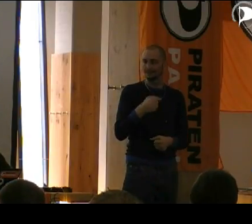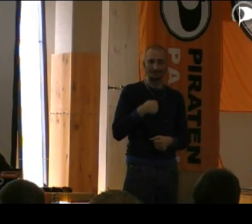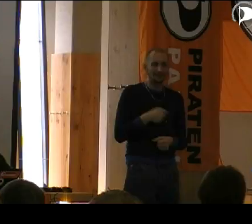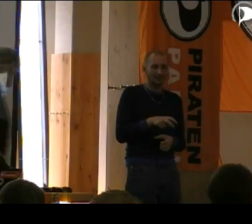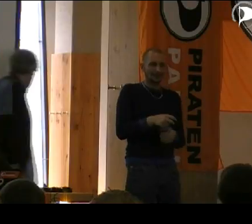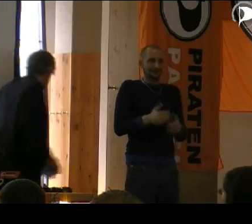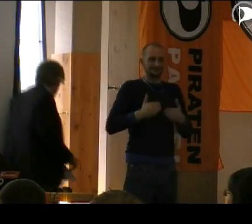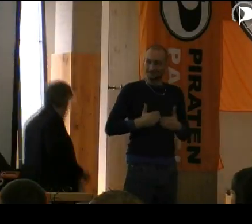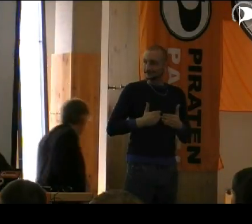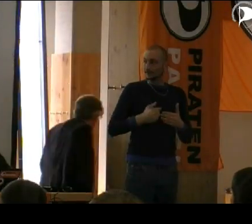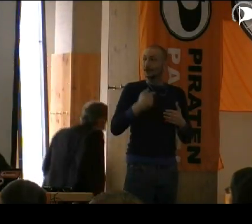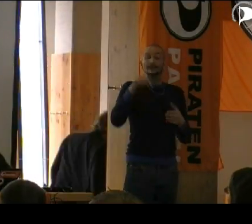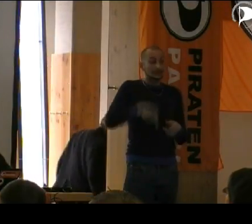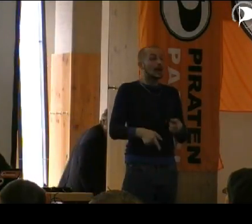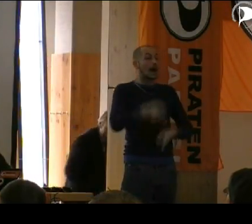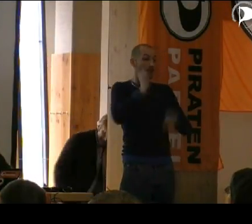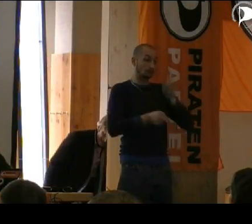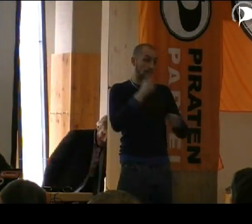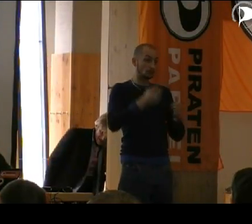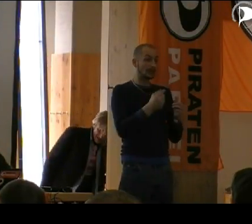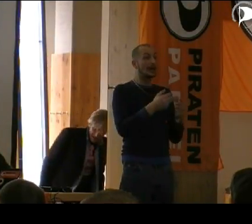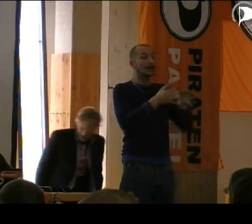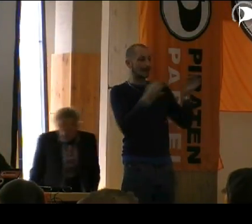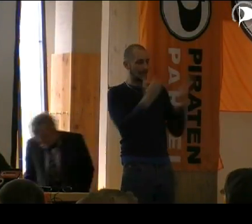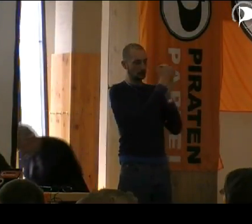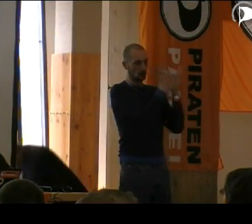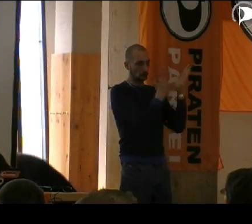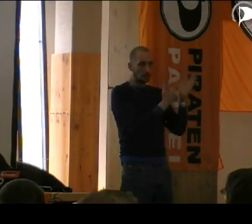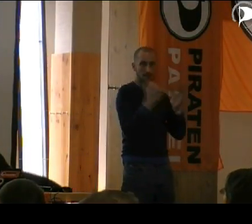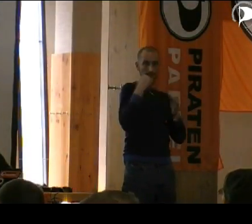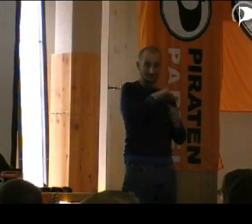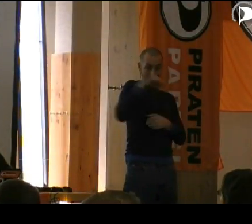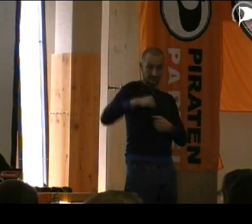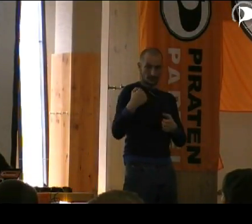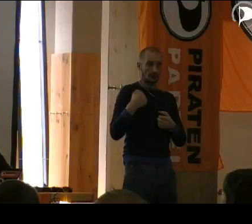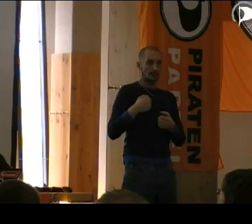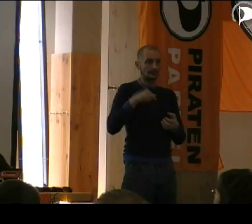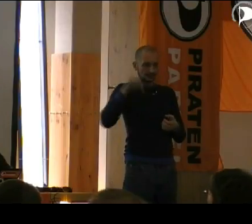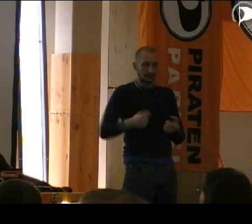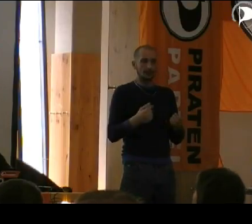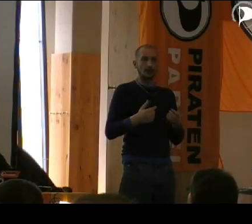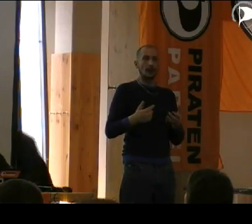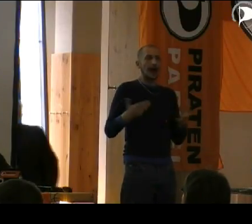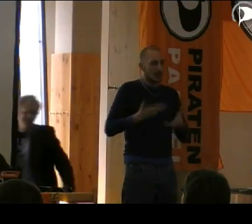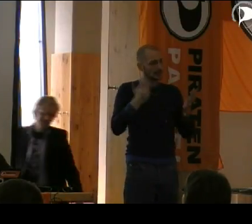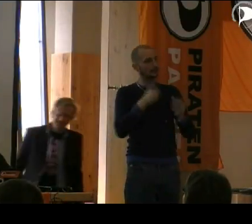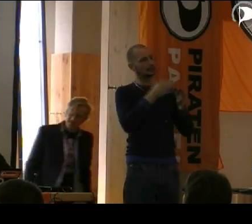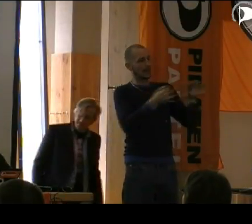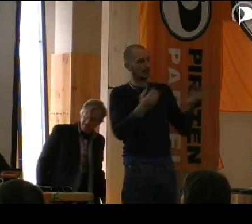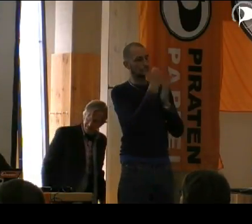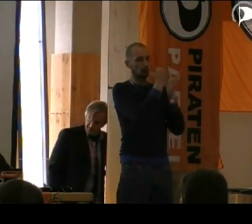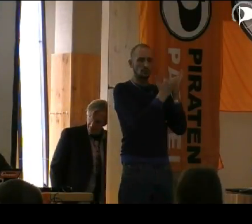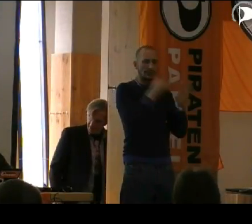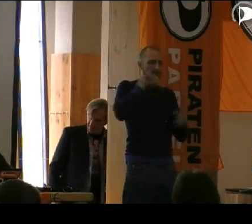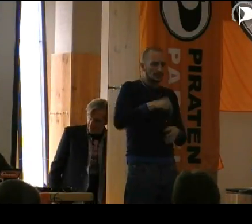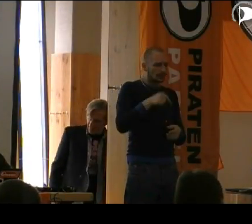wir haben auch eine absolute tagesordnung bisher weil man als dollar gehandelt die meisten von euch wir müssen mental